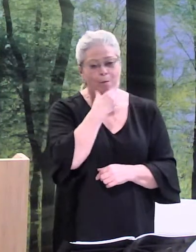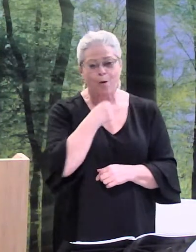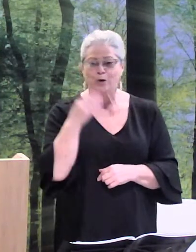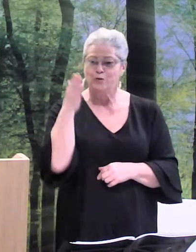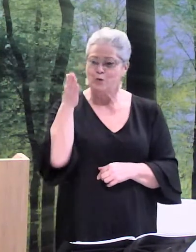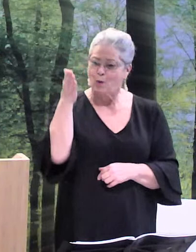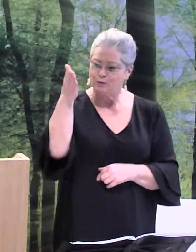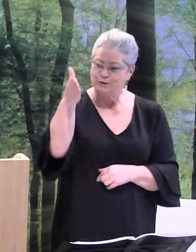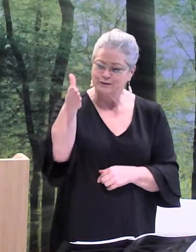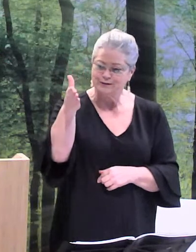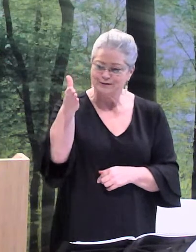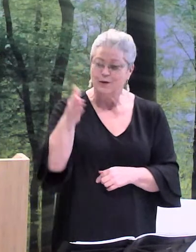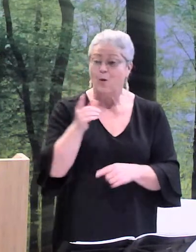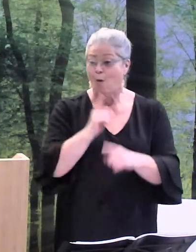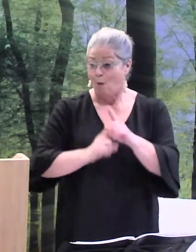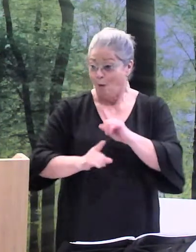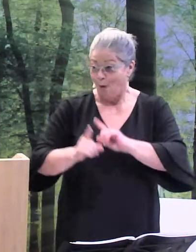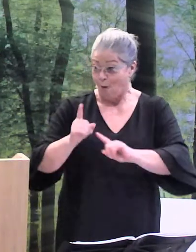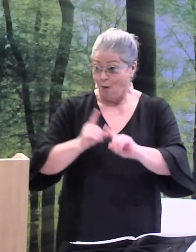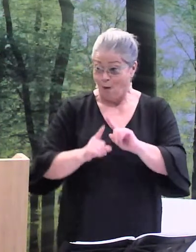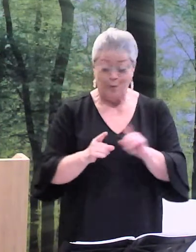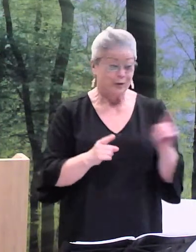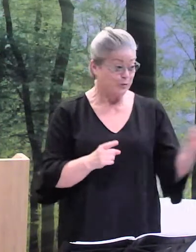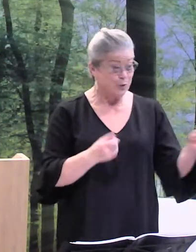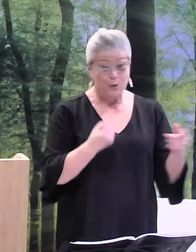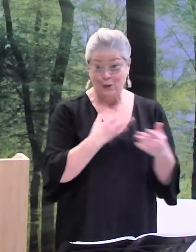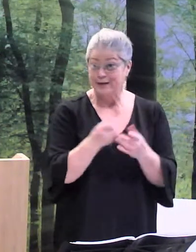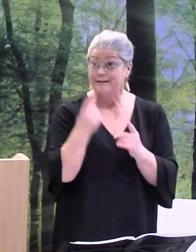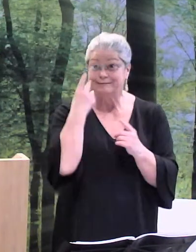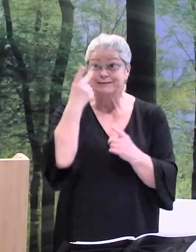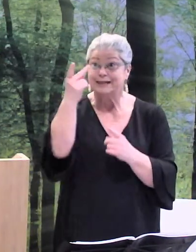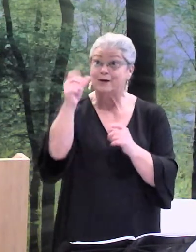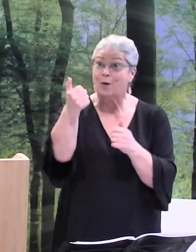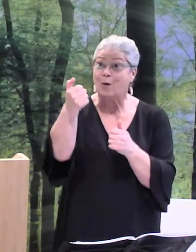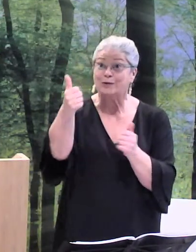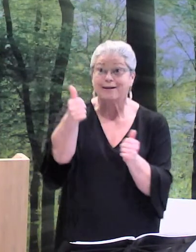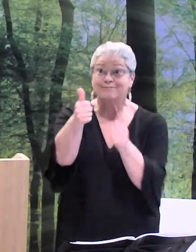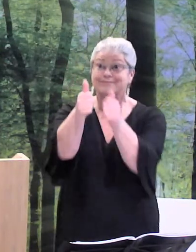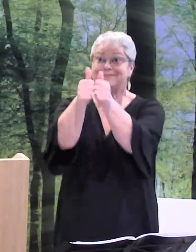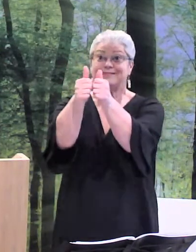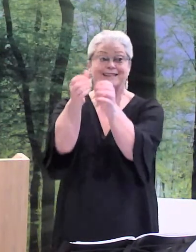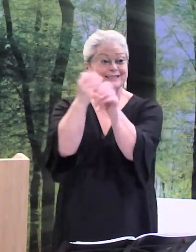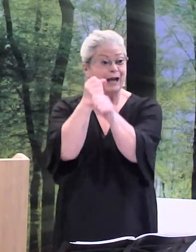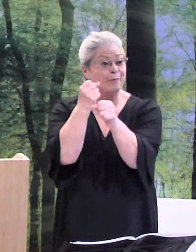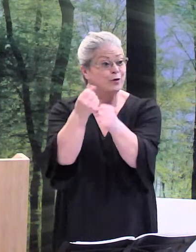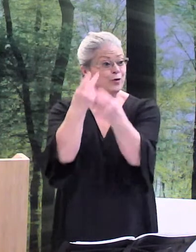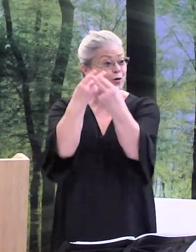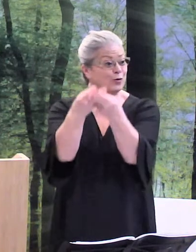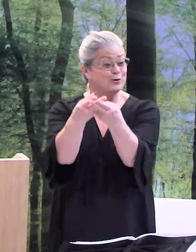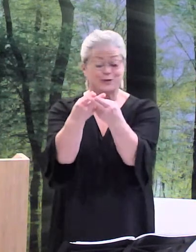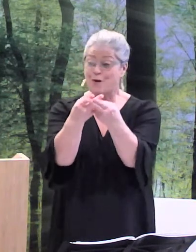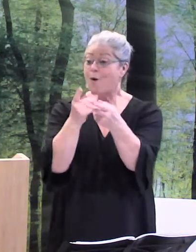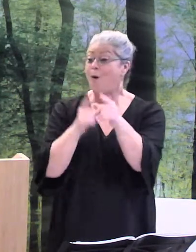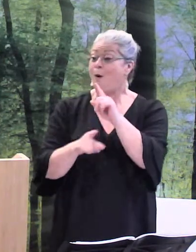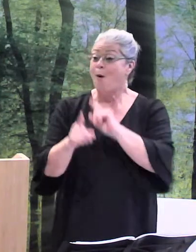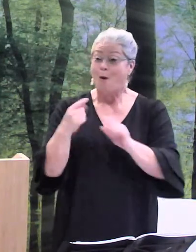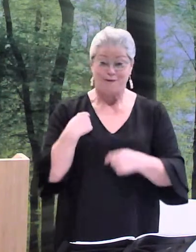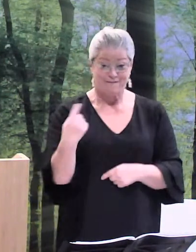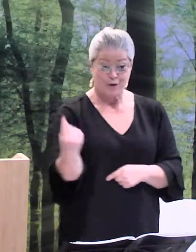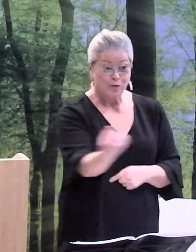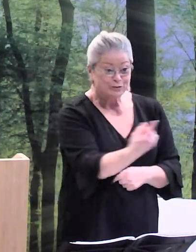toekomst. Hoop dat hij Rosa nu weer gezien heeft en dat zij samen kunnen rusten. Hoop voor